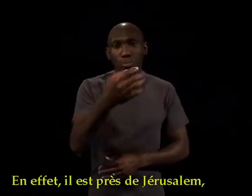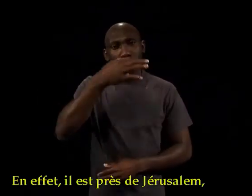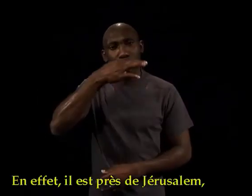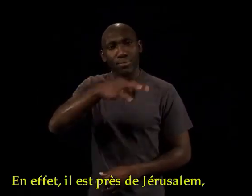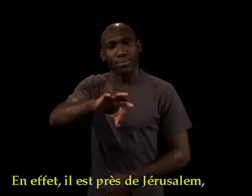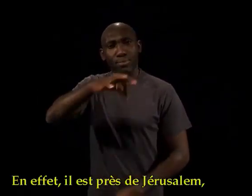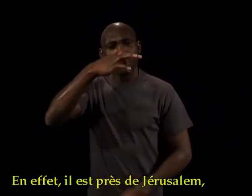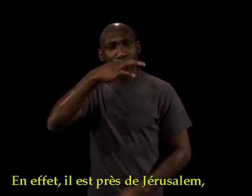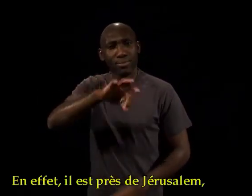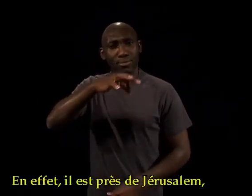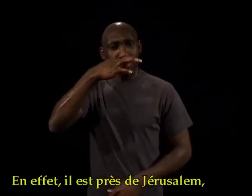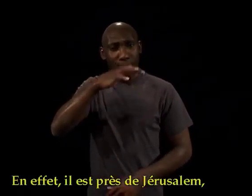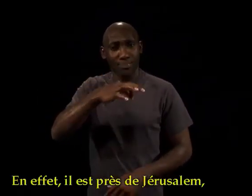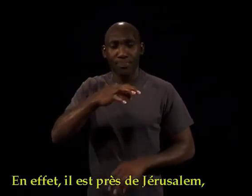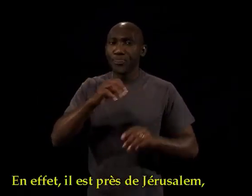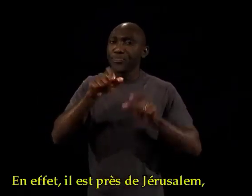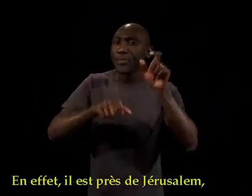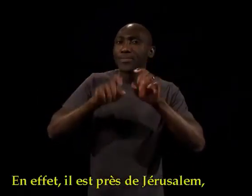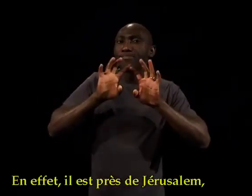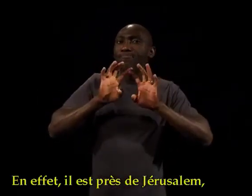En effet, il est près de Jérusalem,